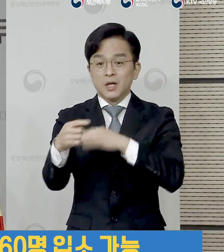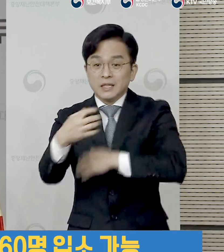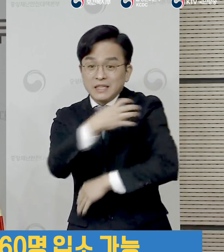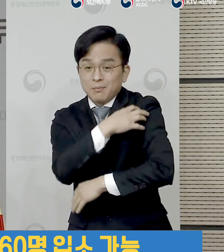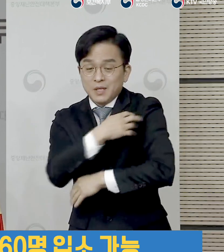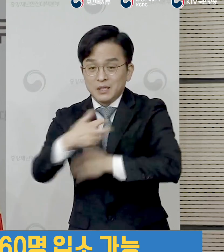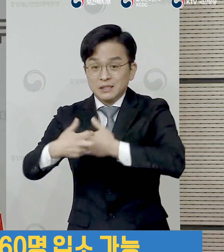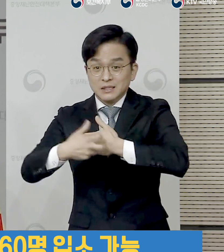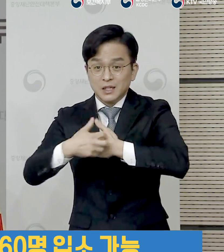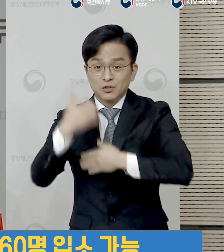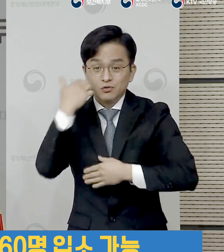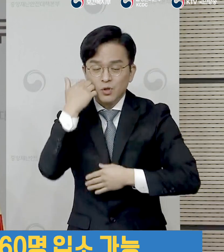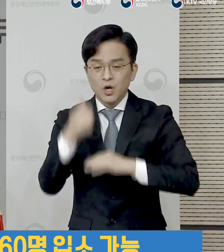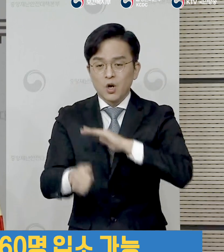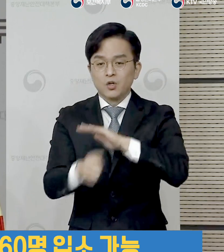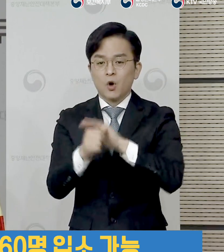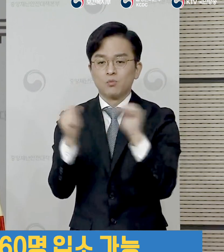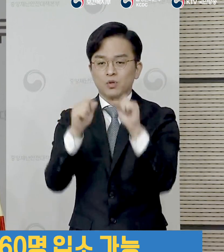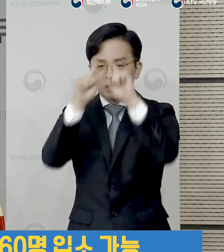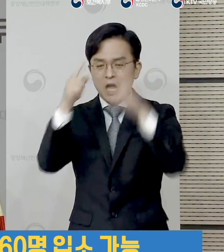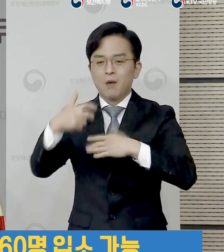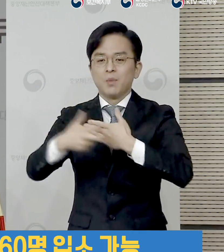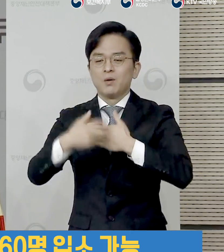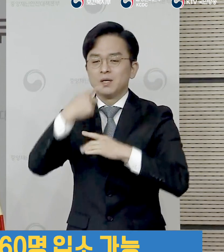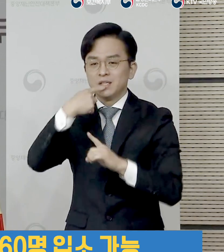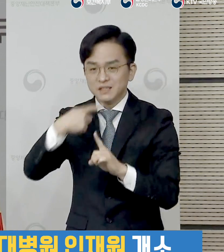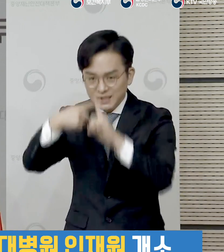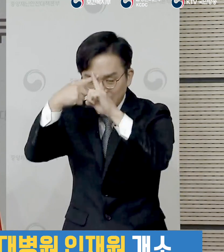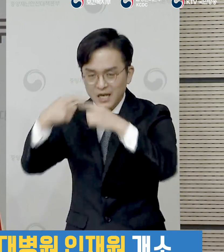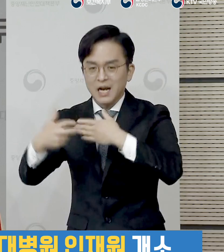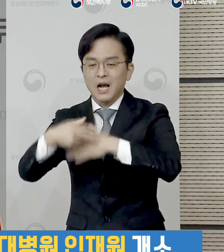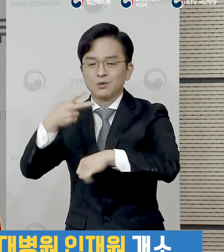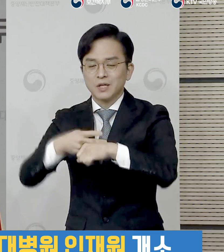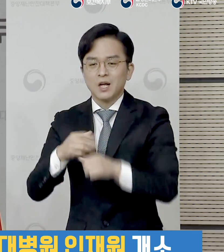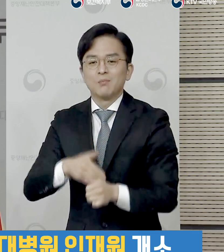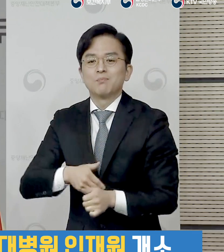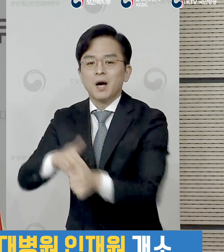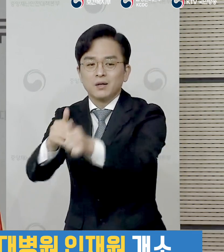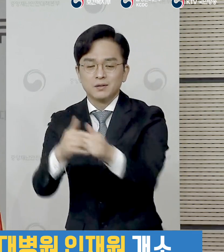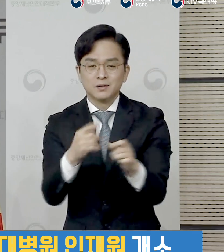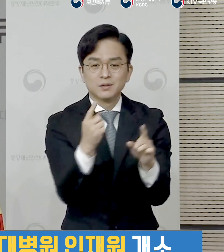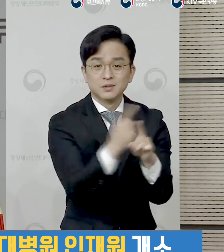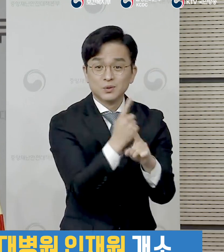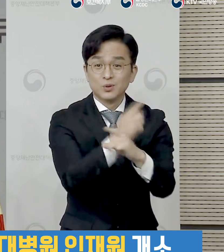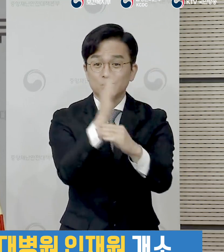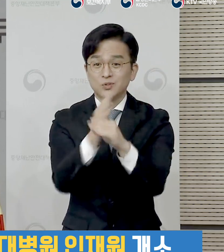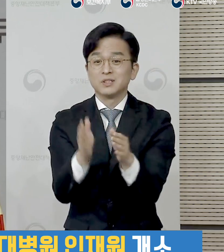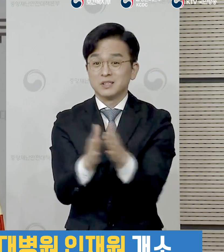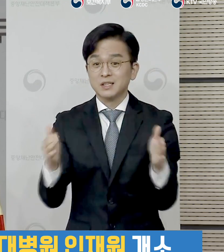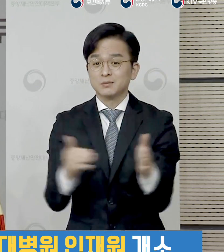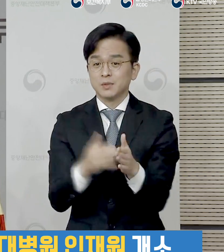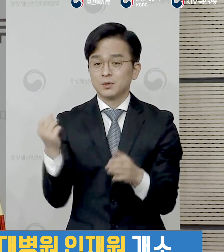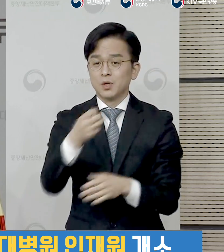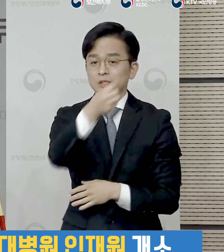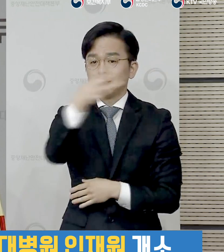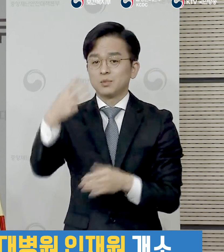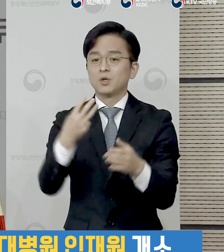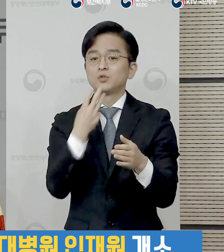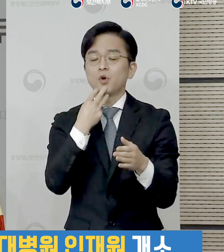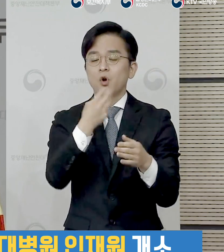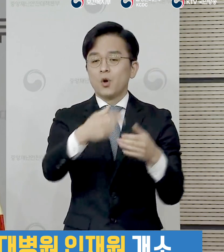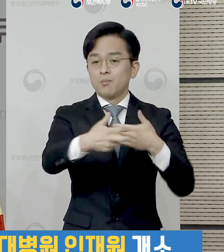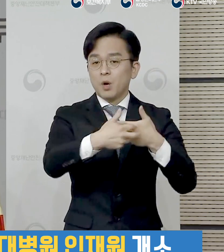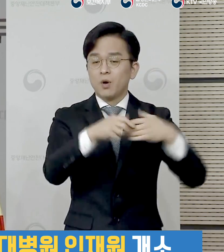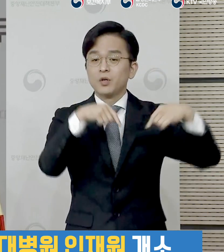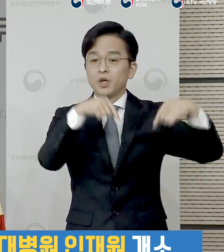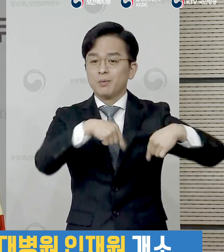경증 환자를 어제부터 이송하고 있습니다. 이외에 삼성서울병원과 협의하여 영덕에